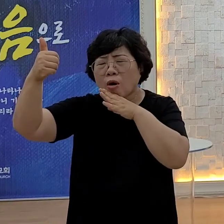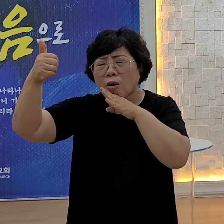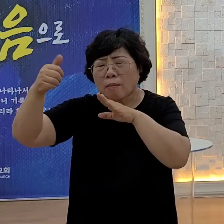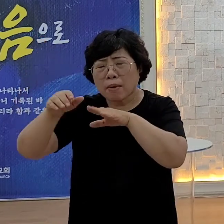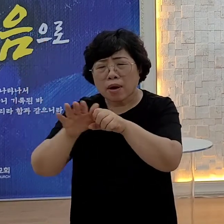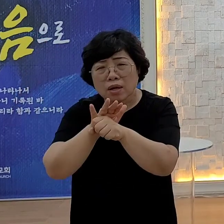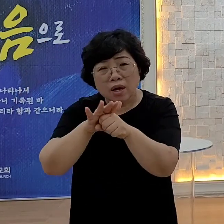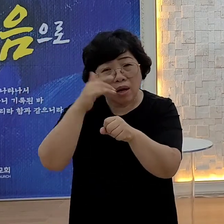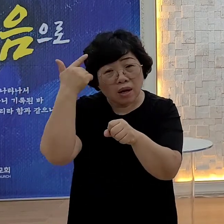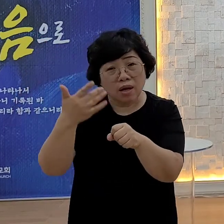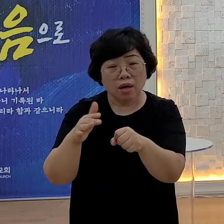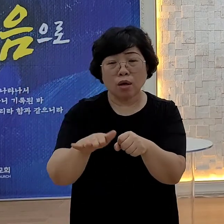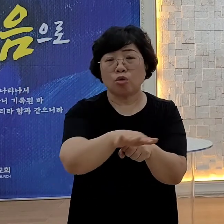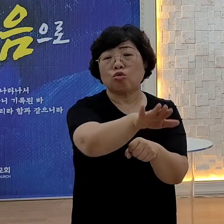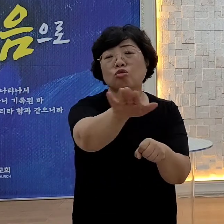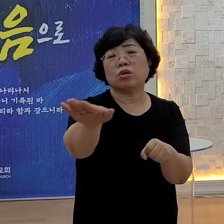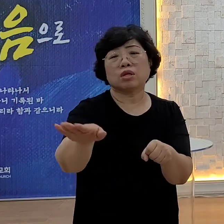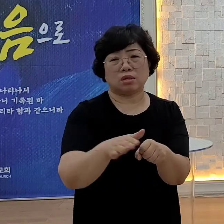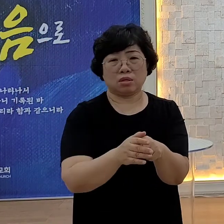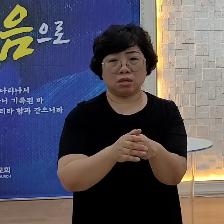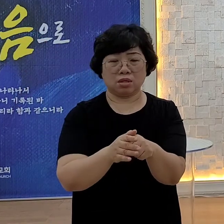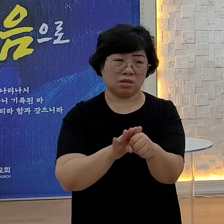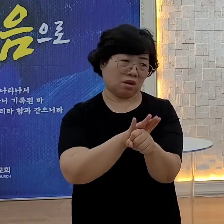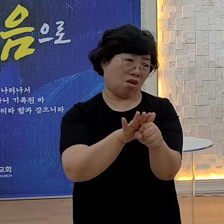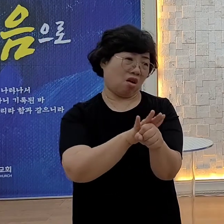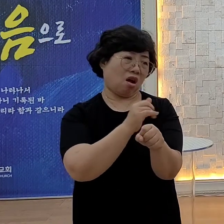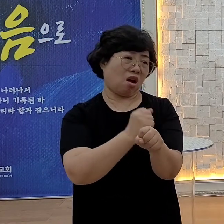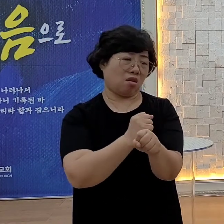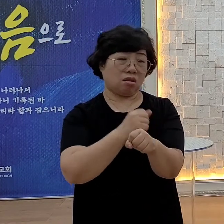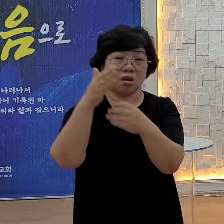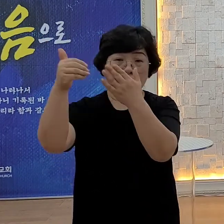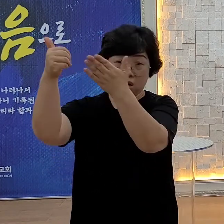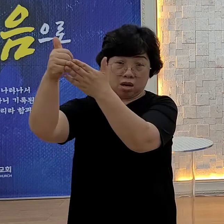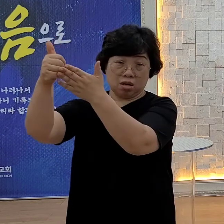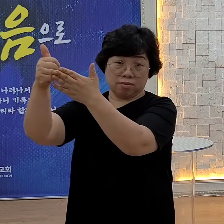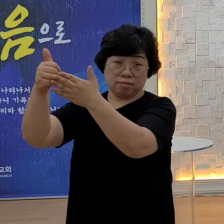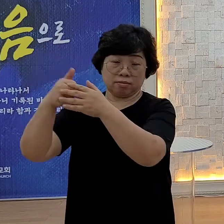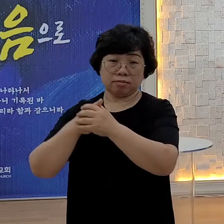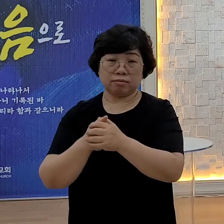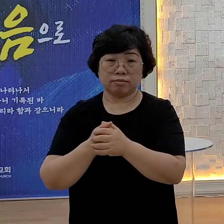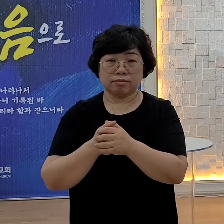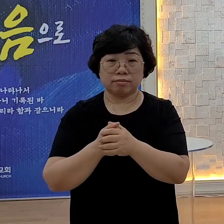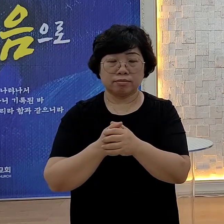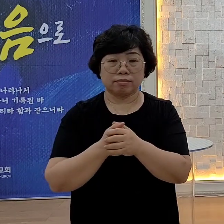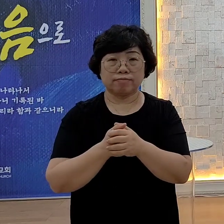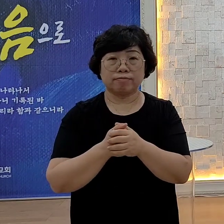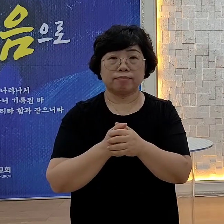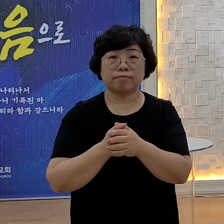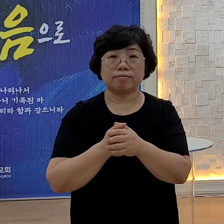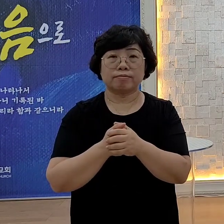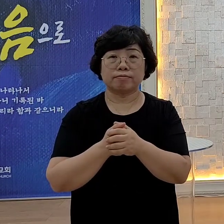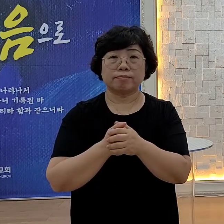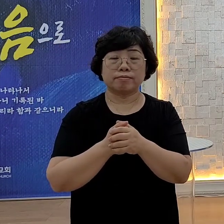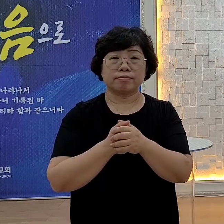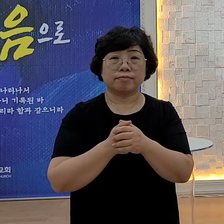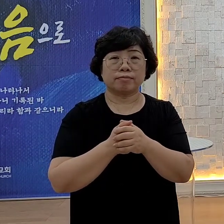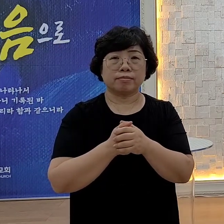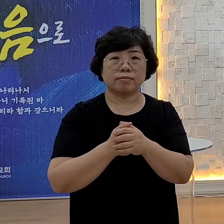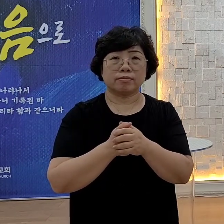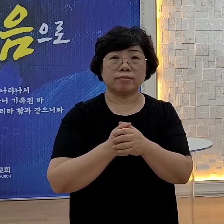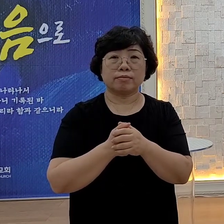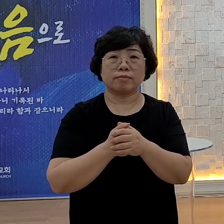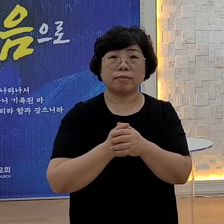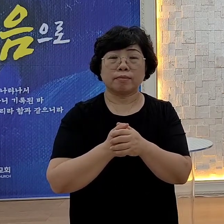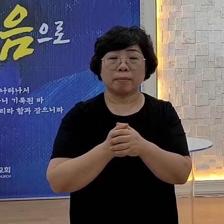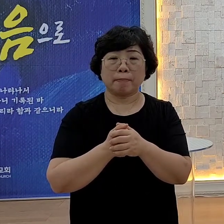우리를 이렇게까지 사랑하신다. 이 말이에요. 자, 한번 이 말씀 잘 보세요.